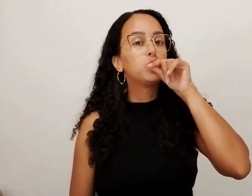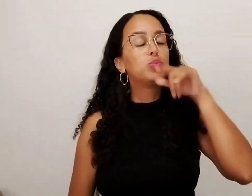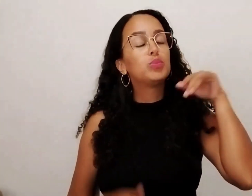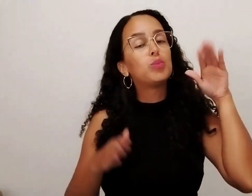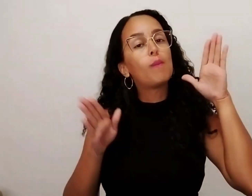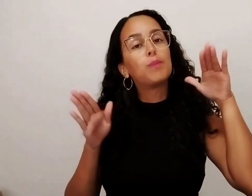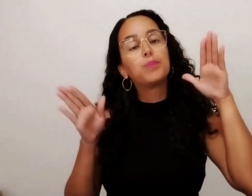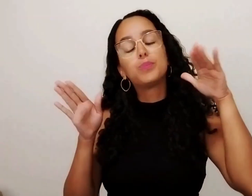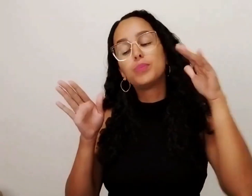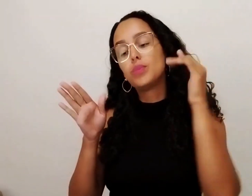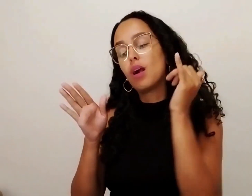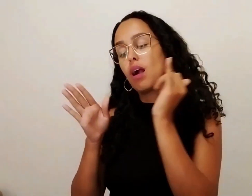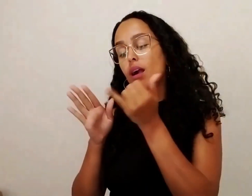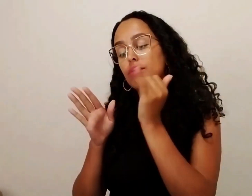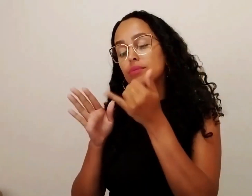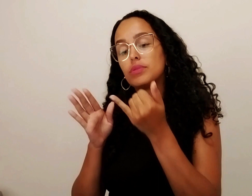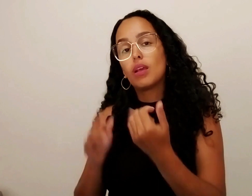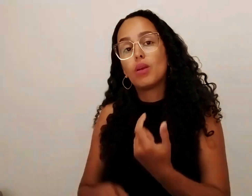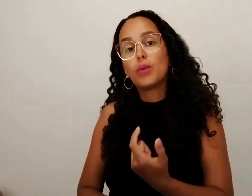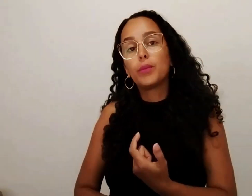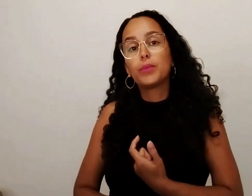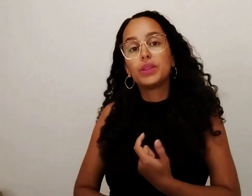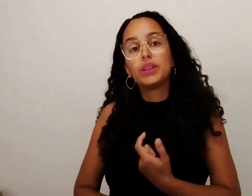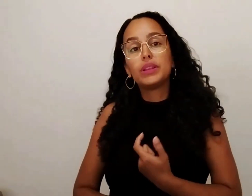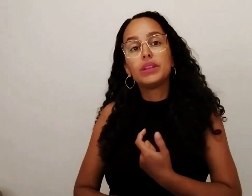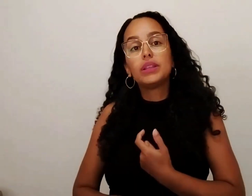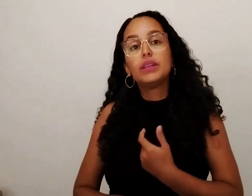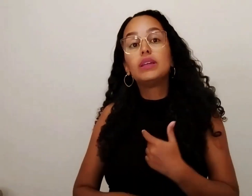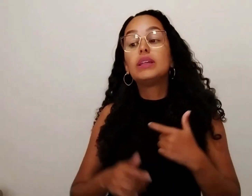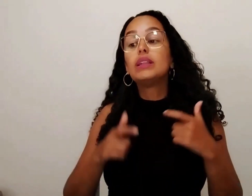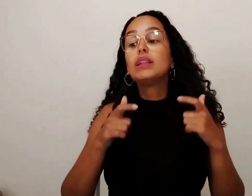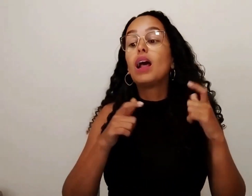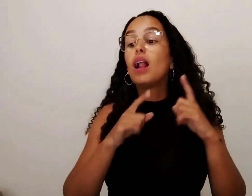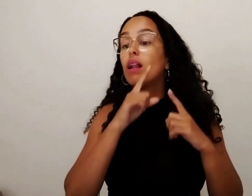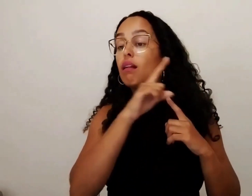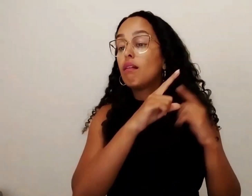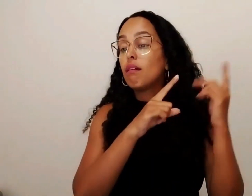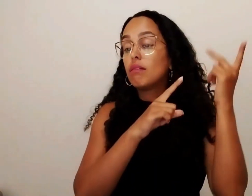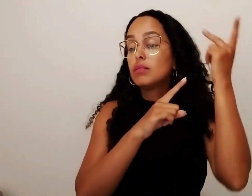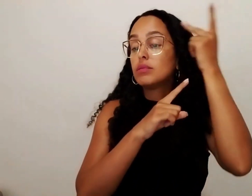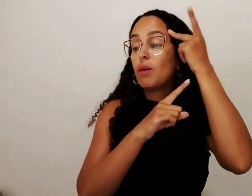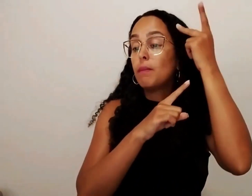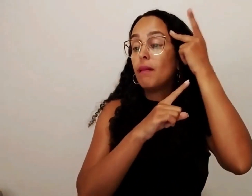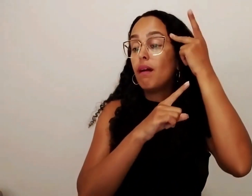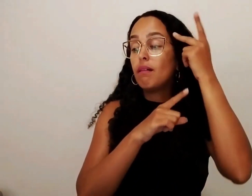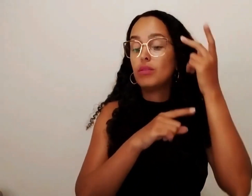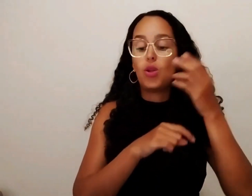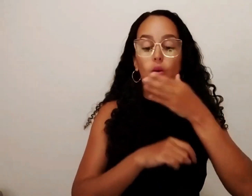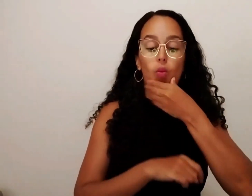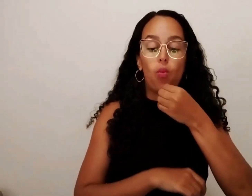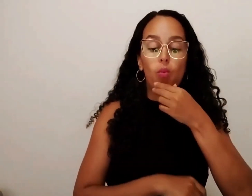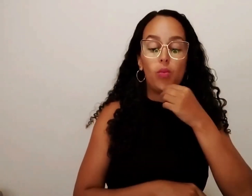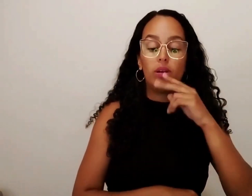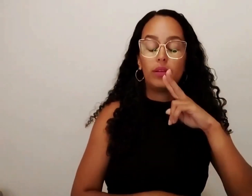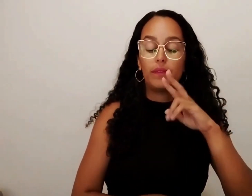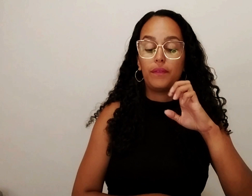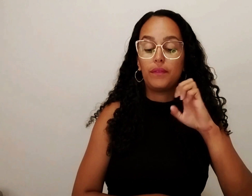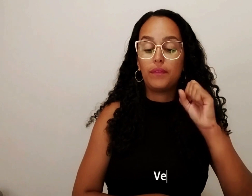Venceslau Pietro Pietra, um rico fazendeiro peruano que mora em